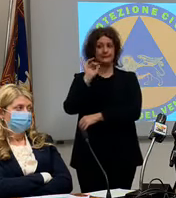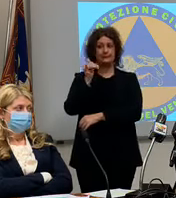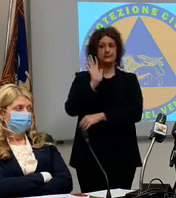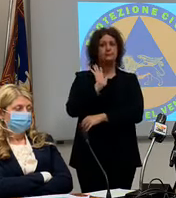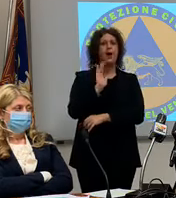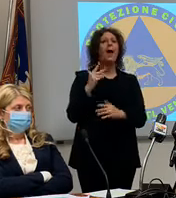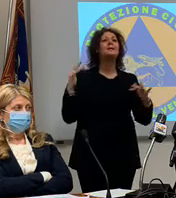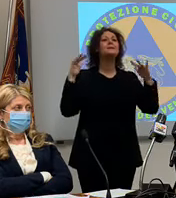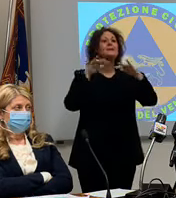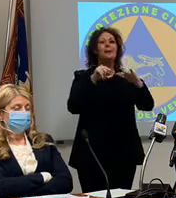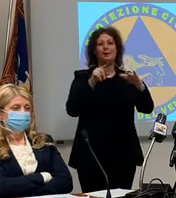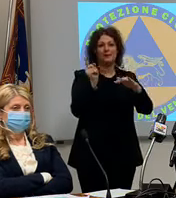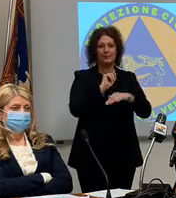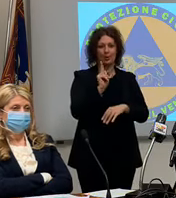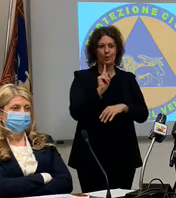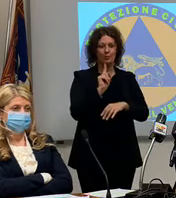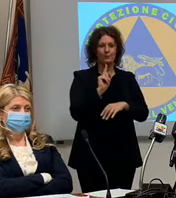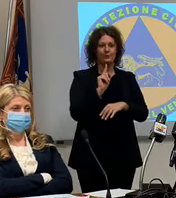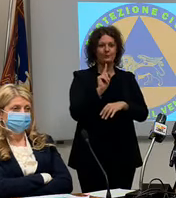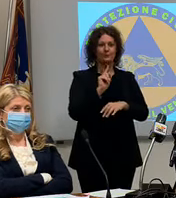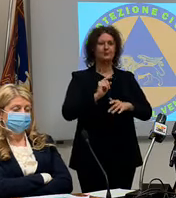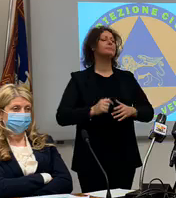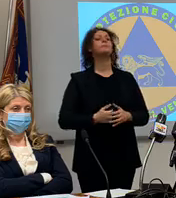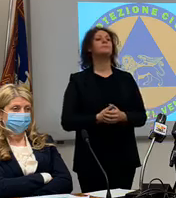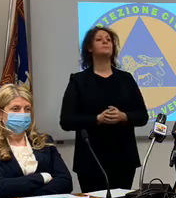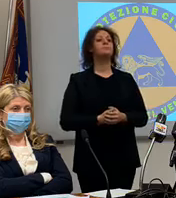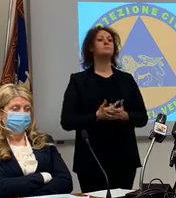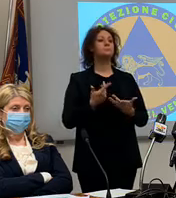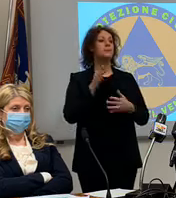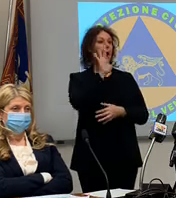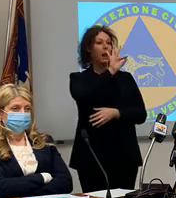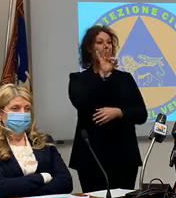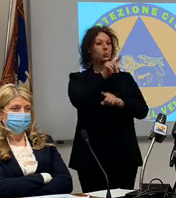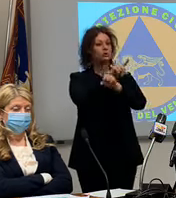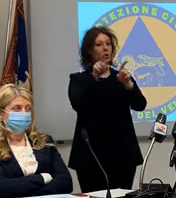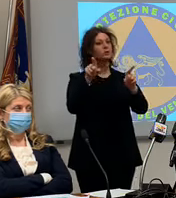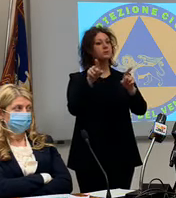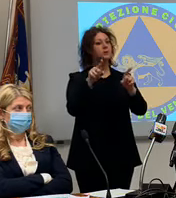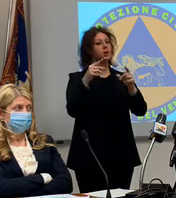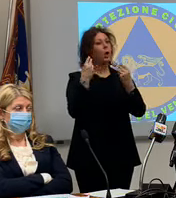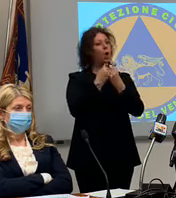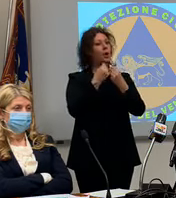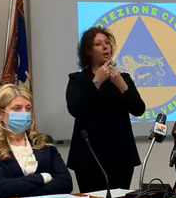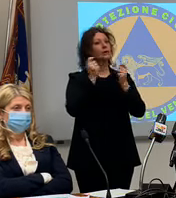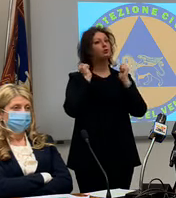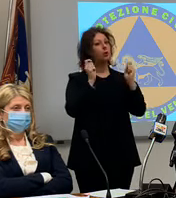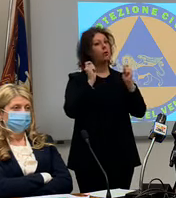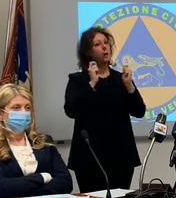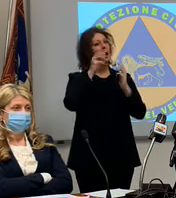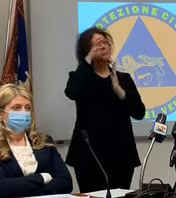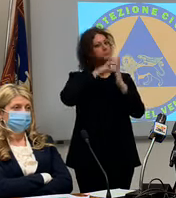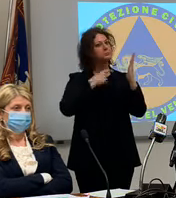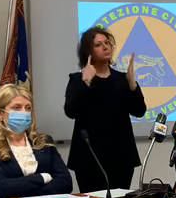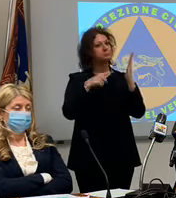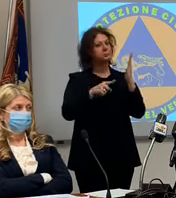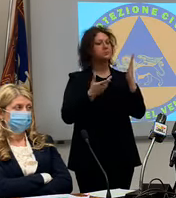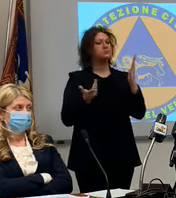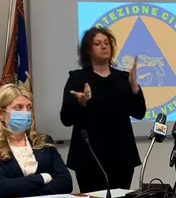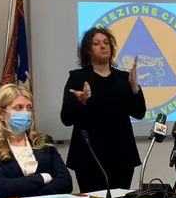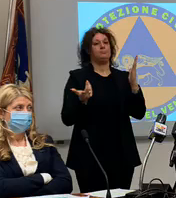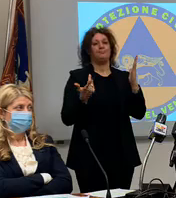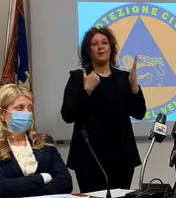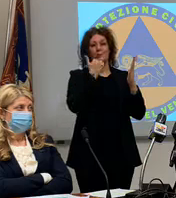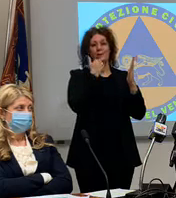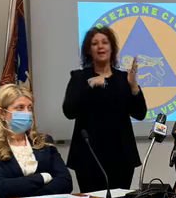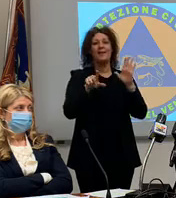anche qu perso anche autorevoli i vostri colleghi nazionali è che fa lesione al mondo c'è una